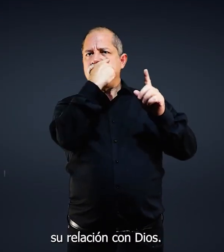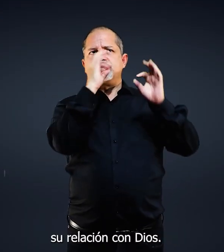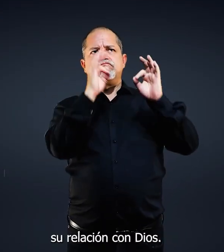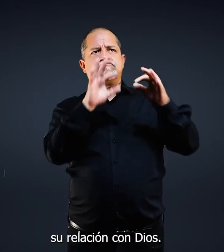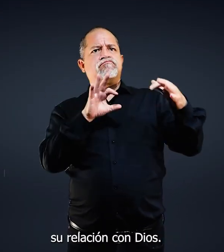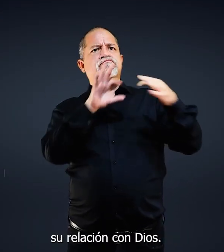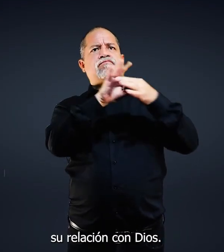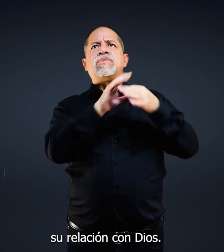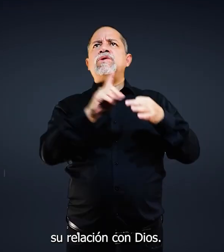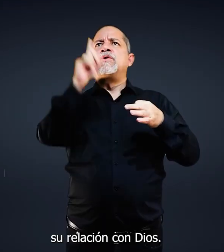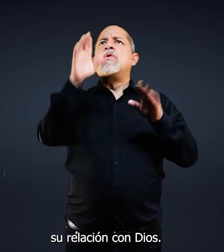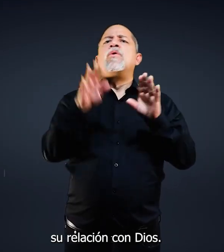con Dios.